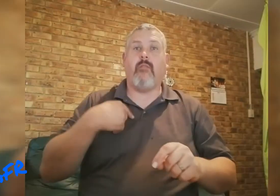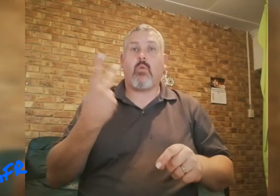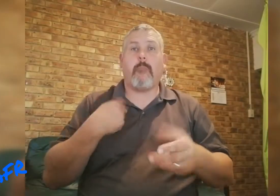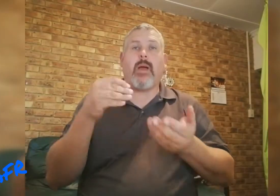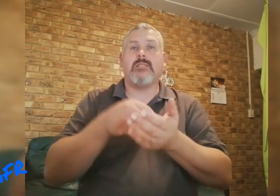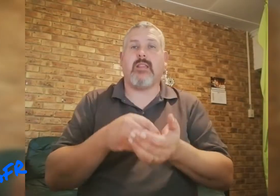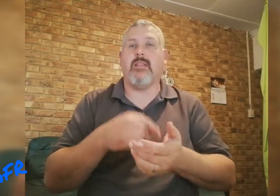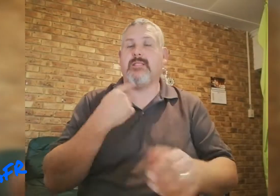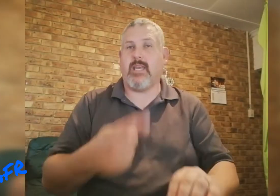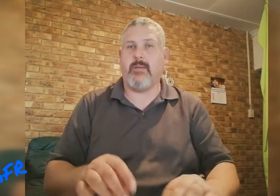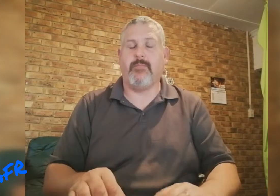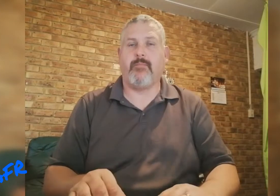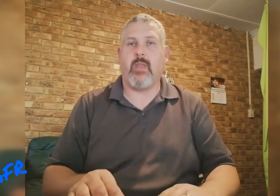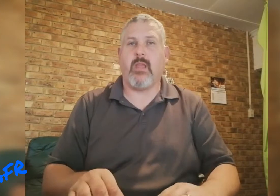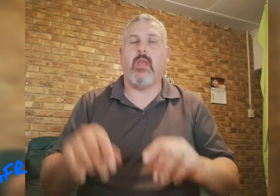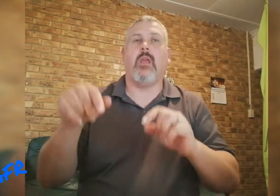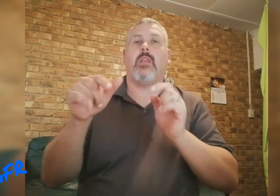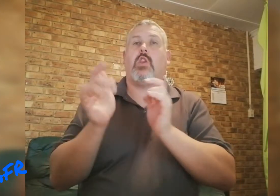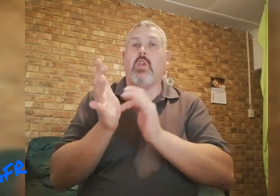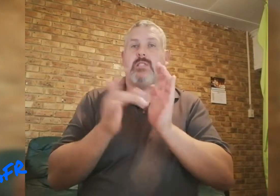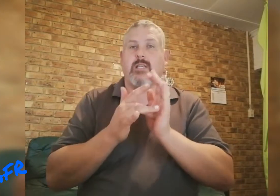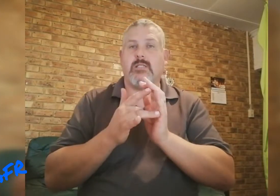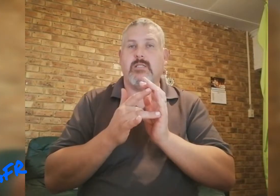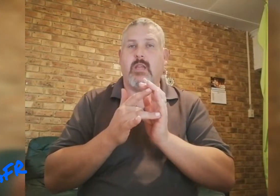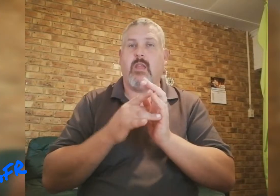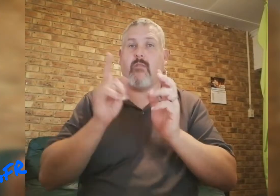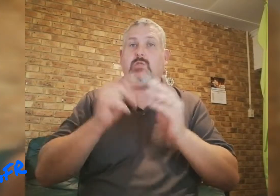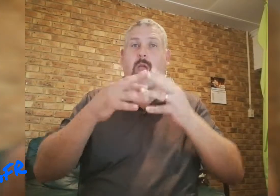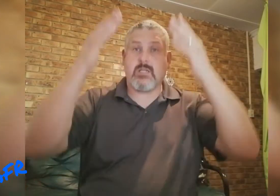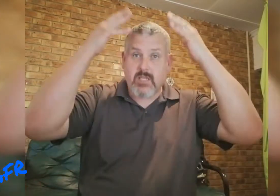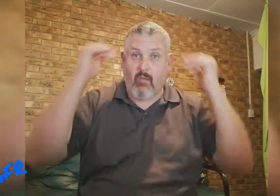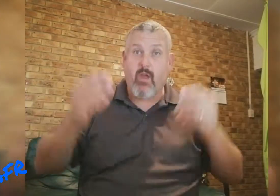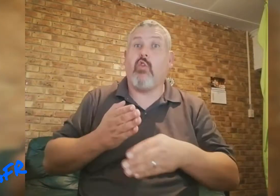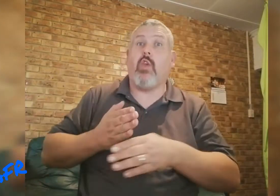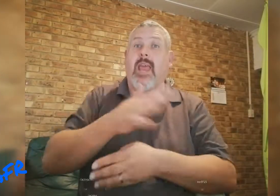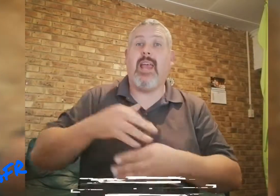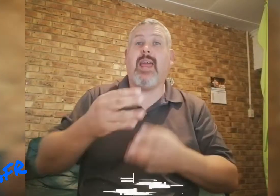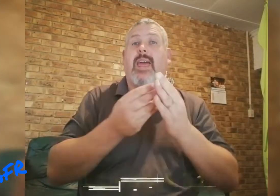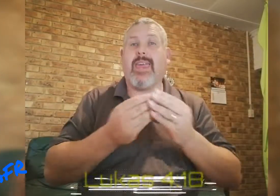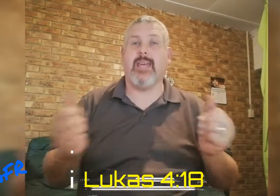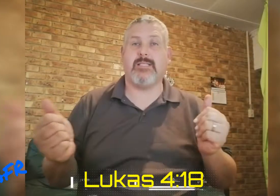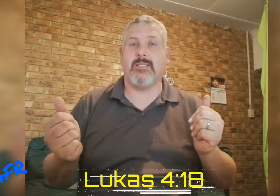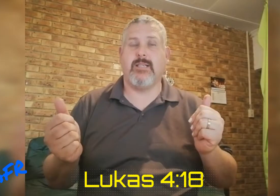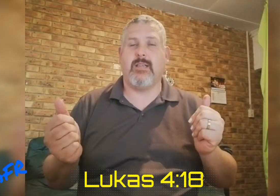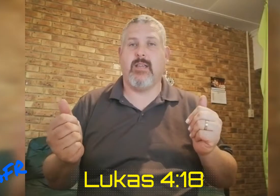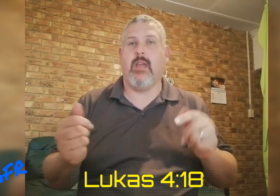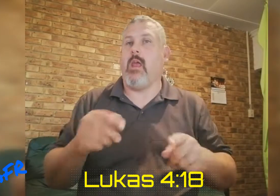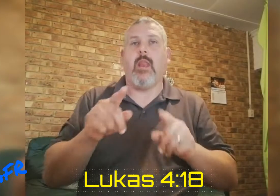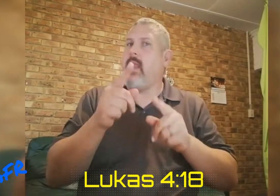Dan moet ek weer bysit en sê, dat Jesus, as ook geself, deur die Heilige Gees,